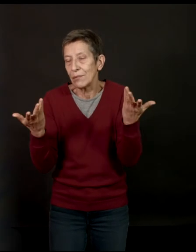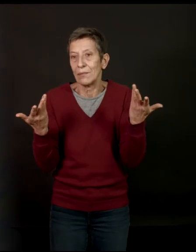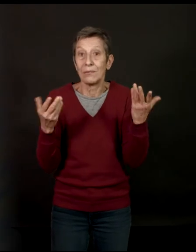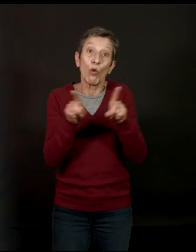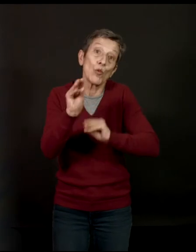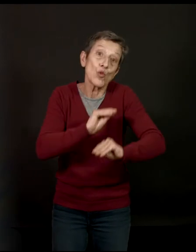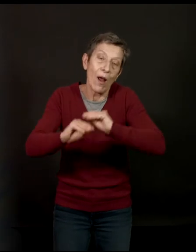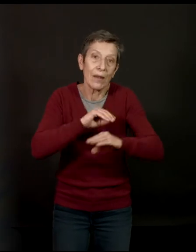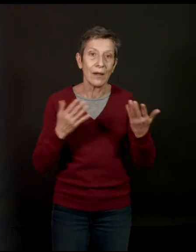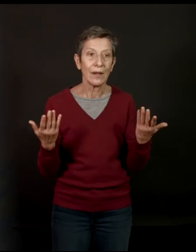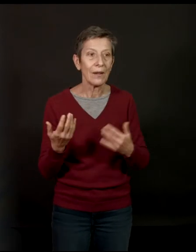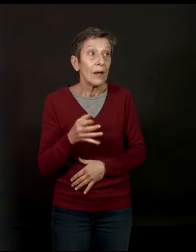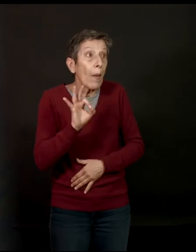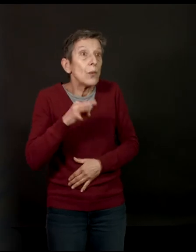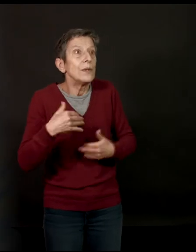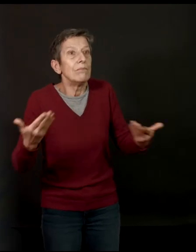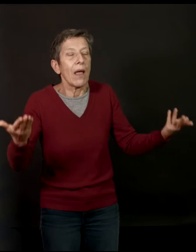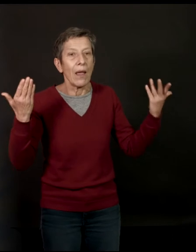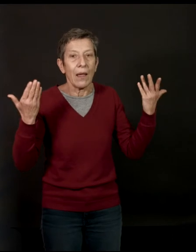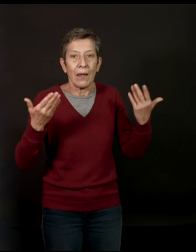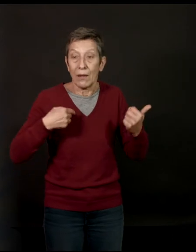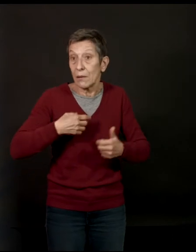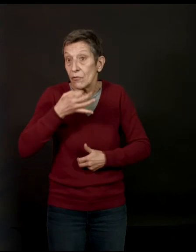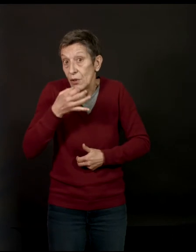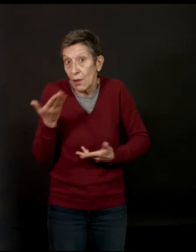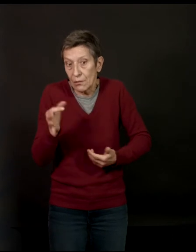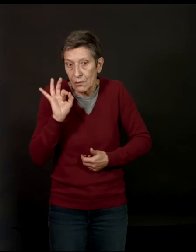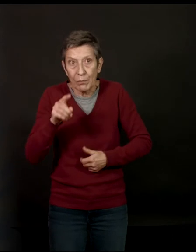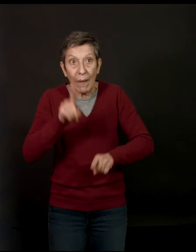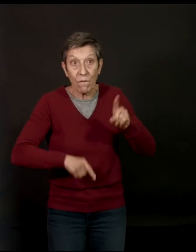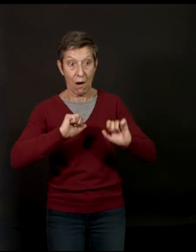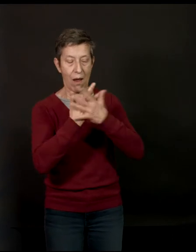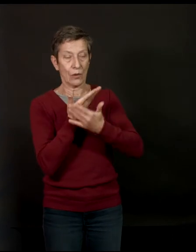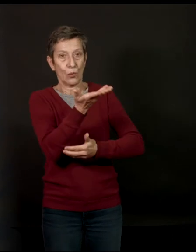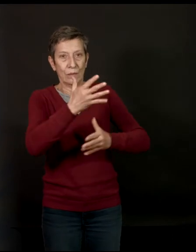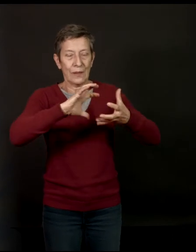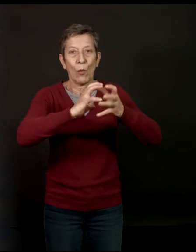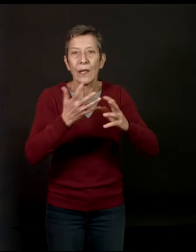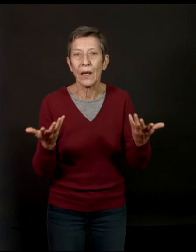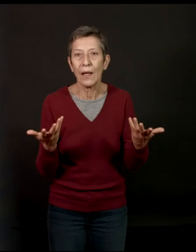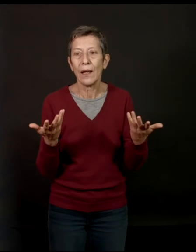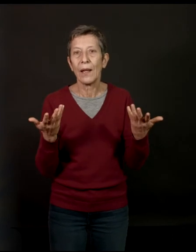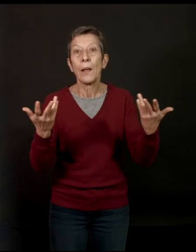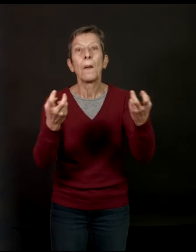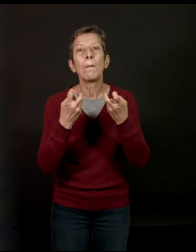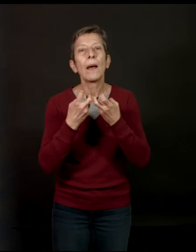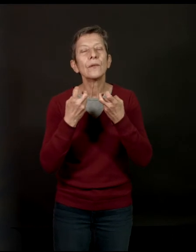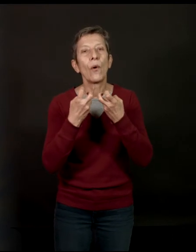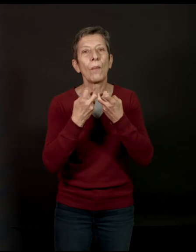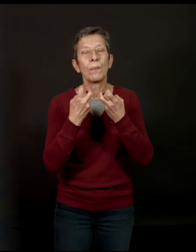veut. Regardez, certaines réactions vont être compliquées, etc. Donc,'est vrai que, par exemple, j'ai tendance à faire quelque